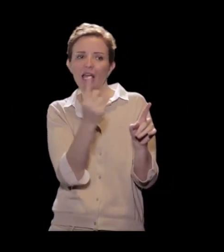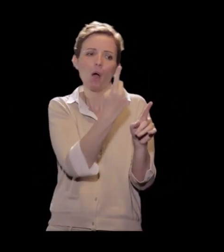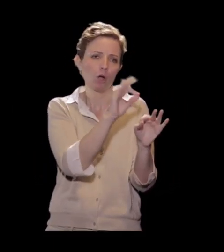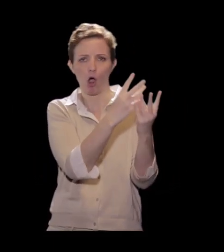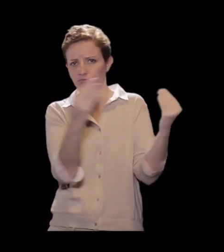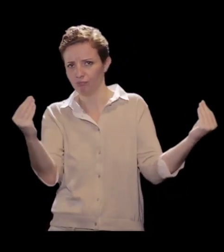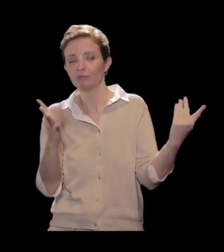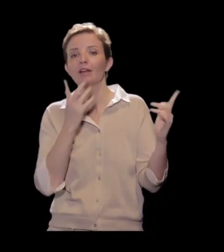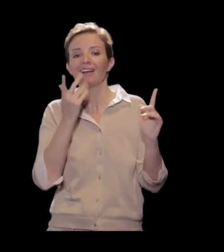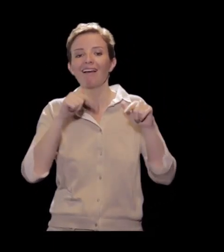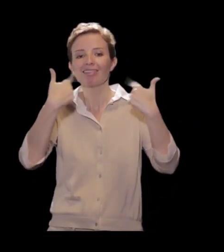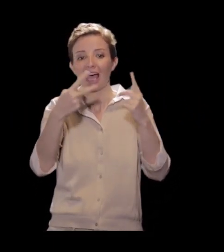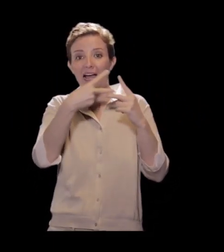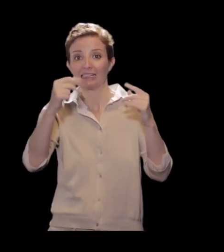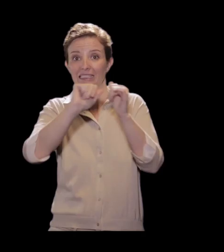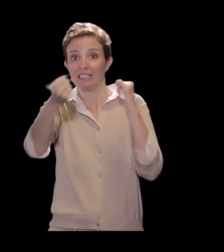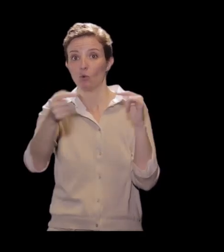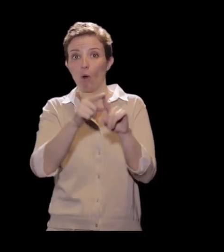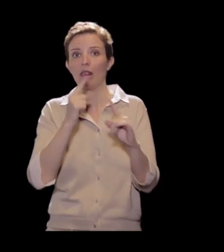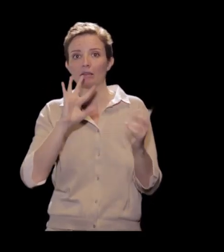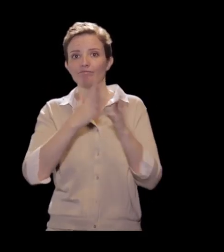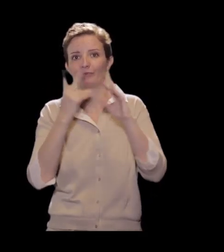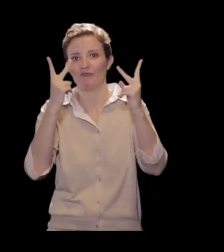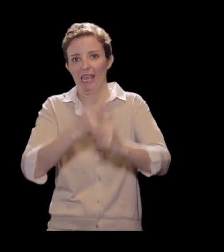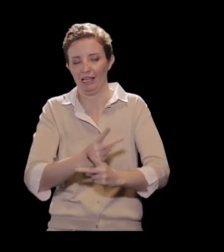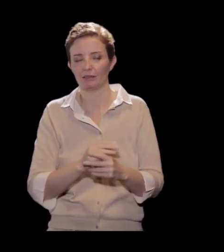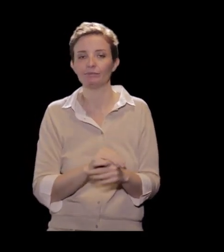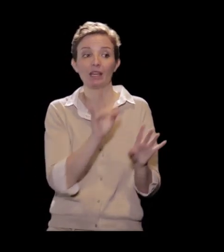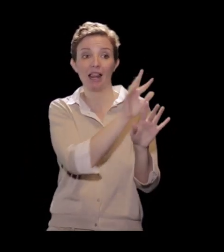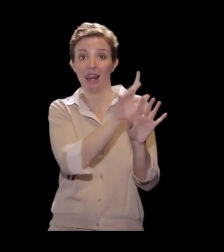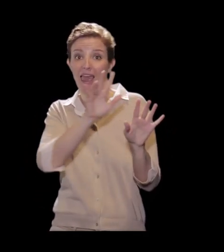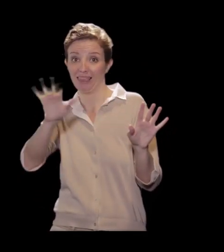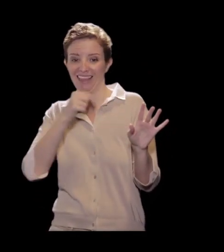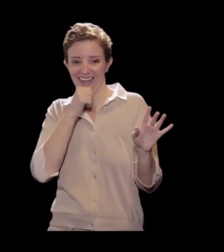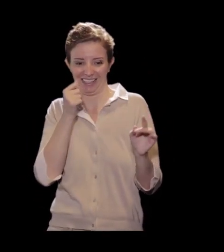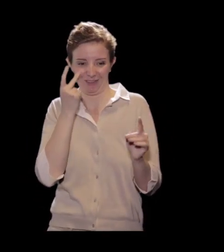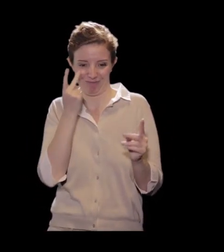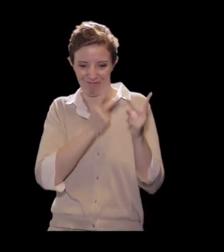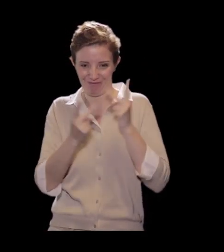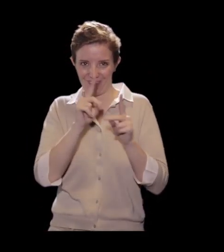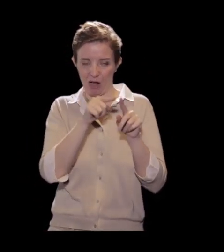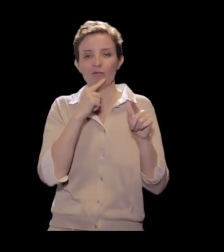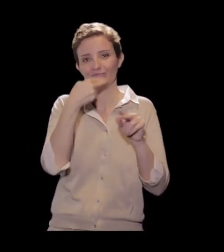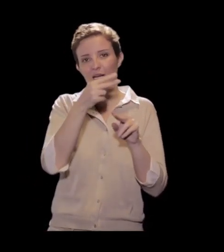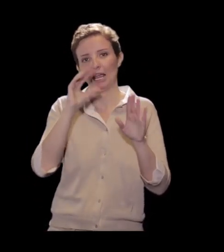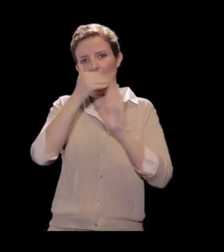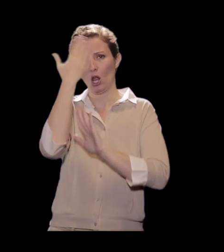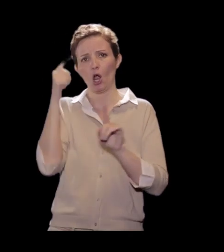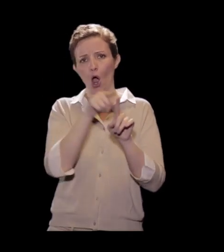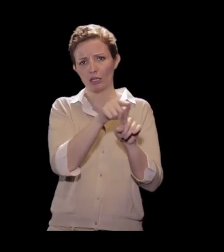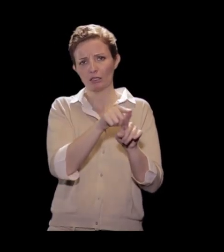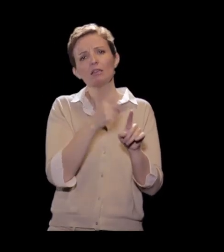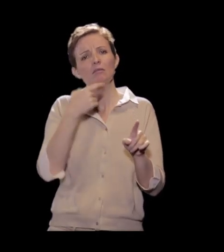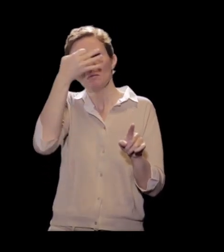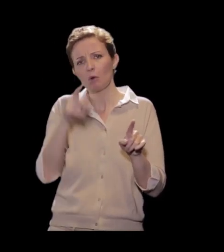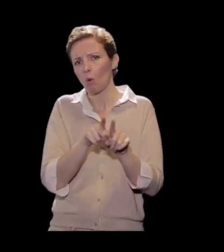la disuguaglianza vera le lettere per le quali si cercano questi valori vengono definite incognite della disequazioni esattamente come